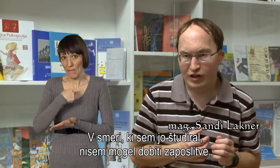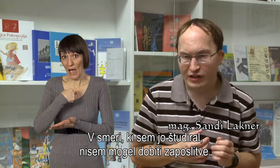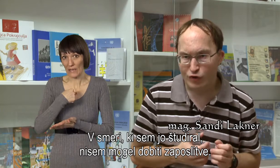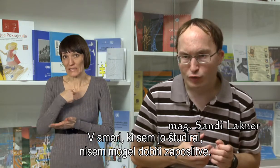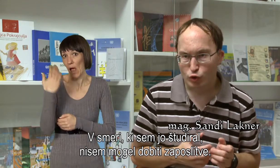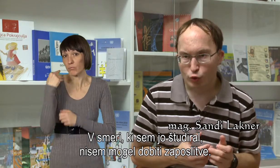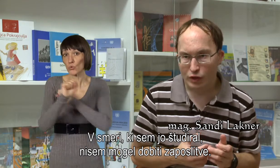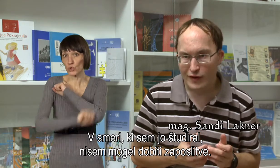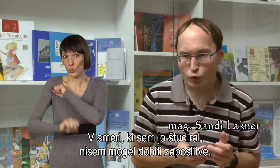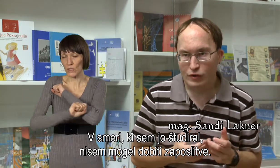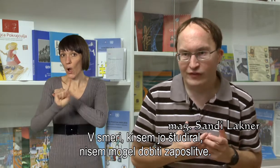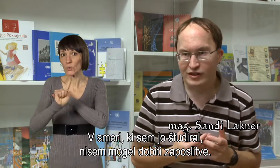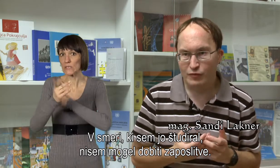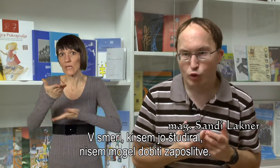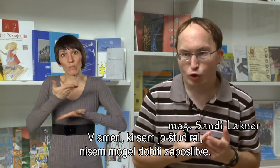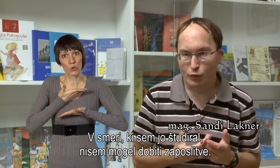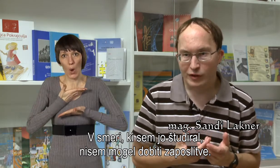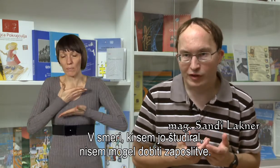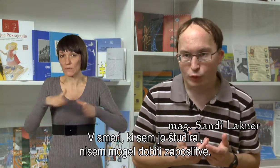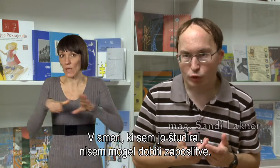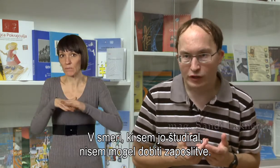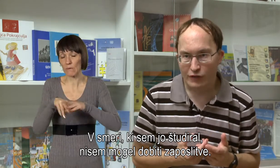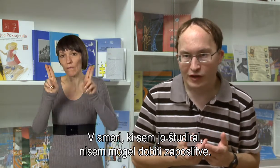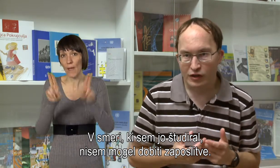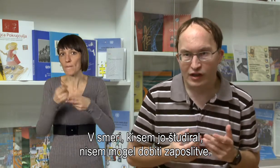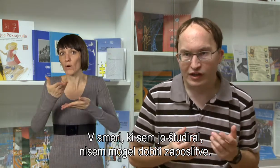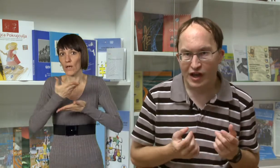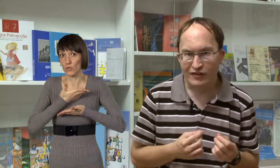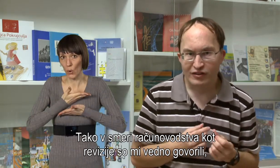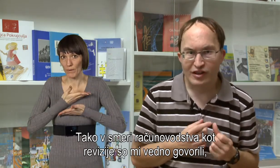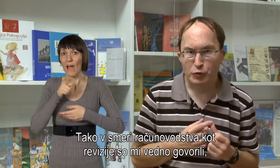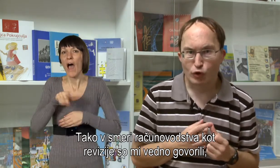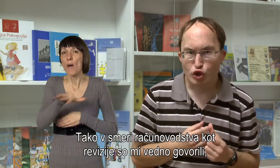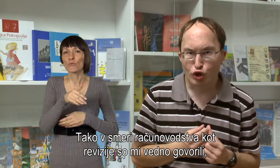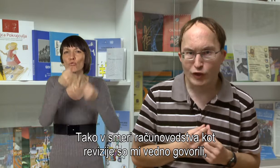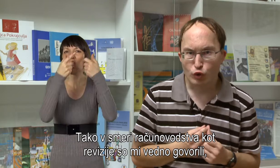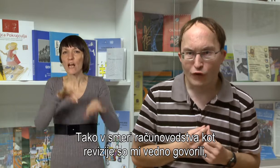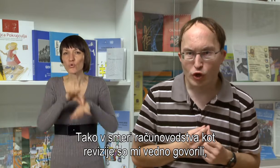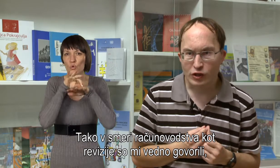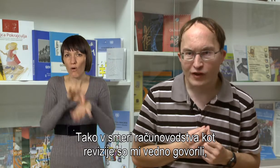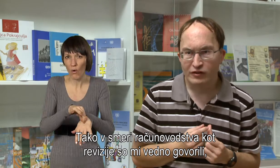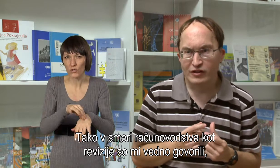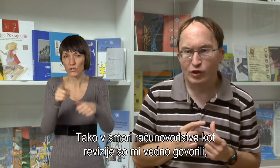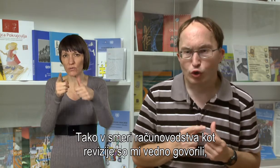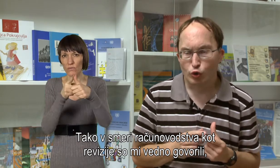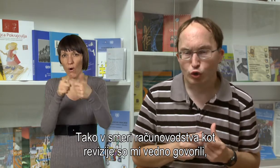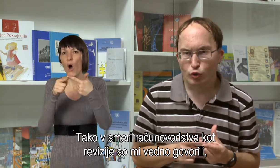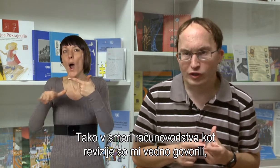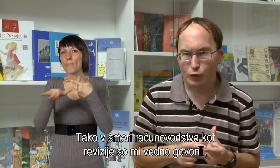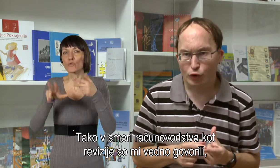katero sem študiral, nisem mogel dobiti zaposlitve, ker na področju računovodstva, tako kot tudi na